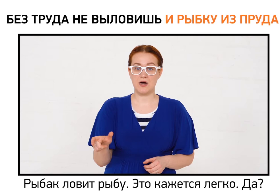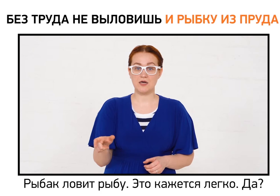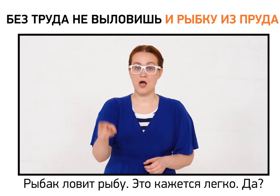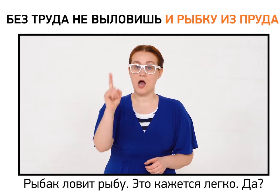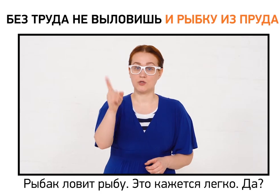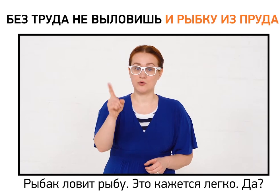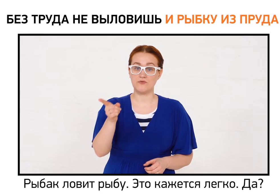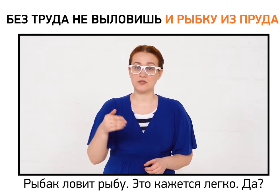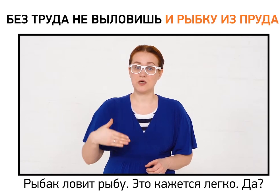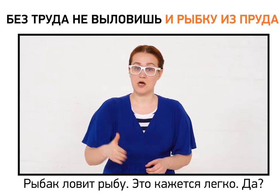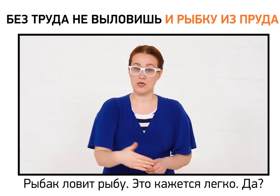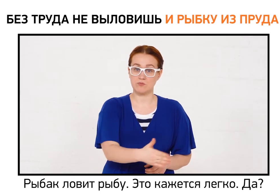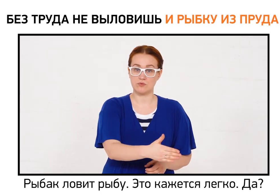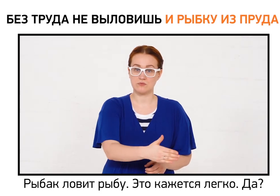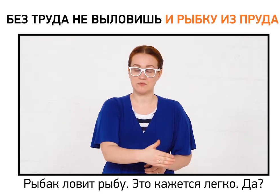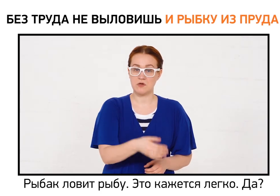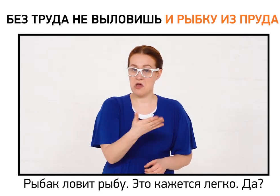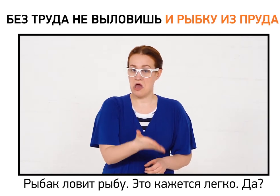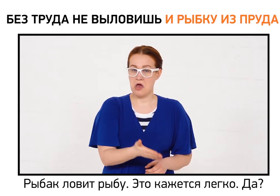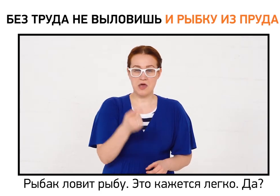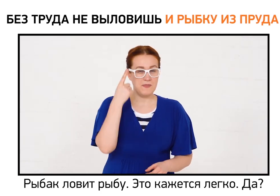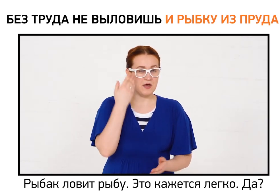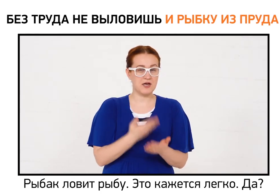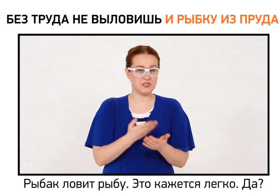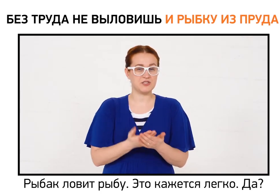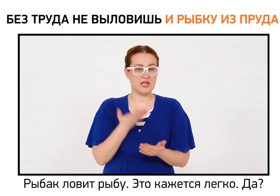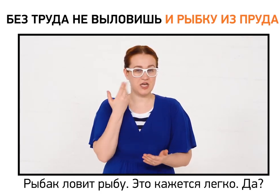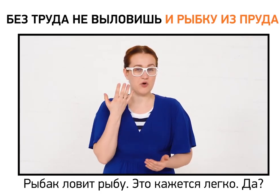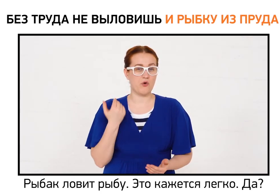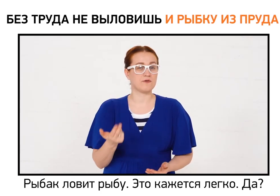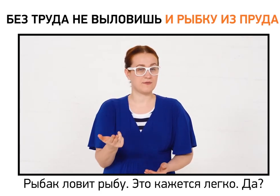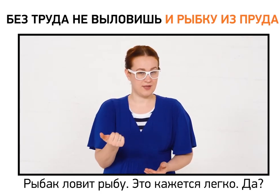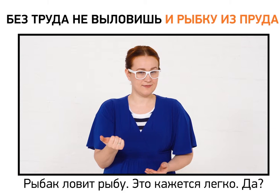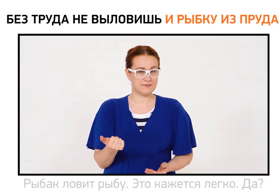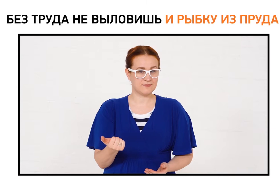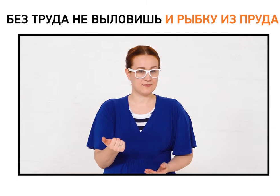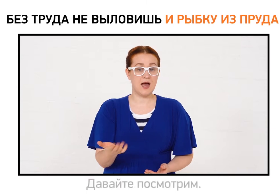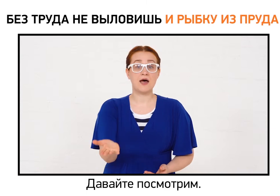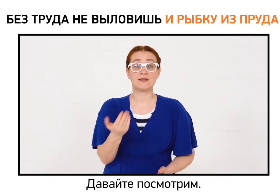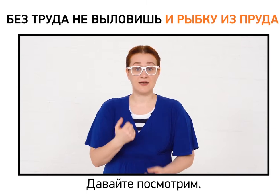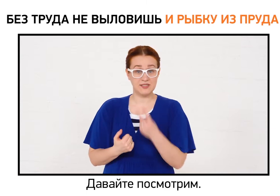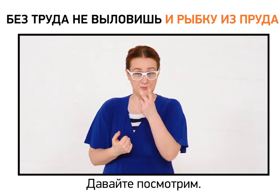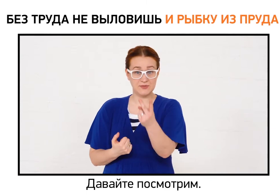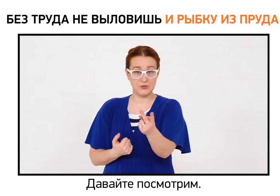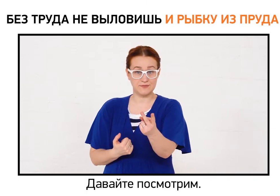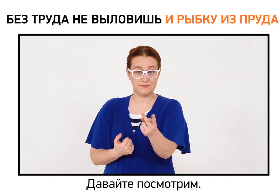Рыбак ловит рыбу. Это кажется легко, да? Давайте